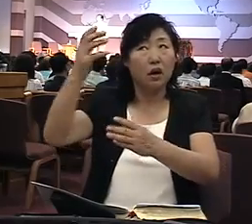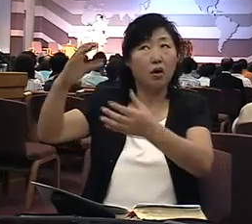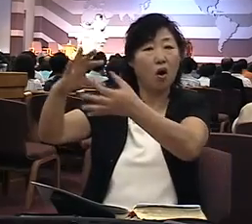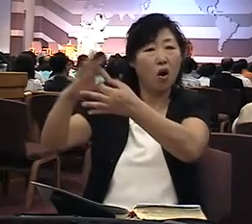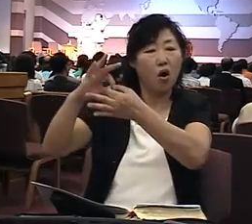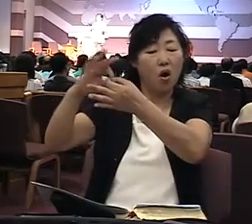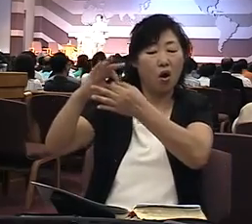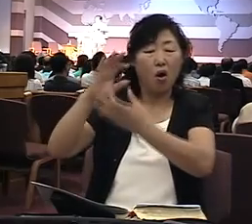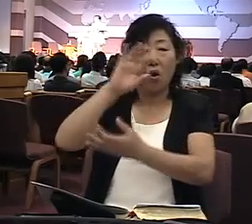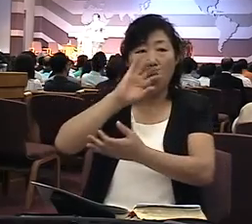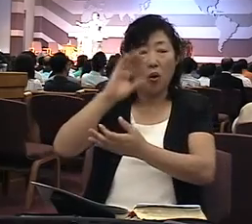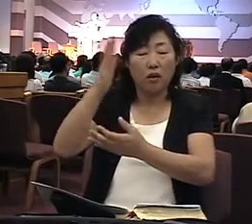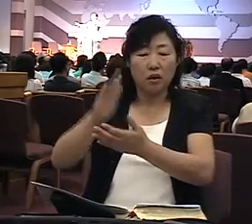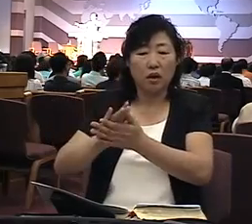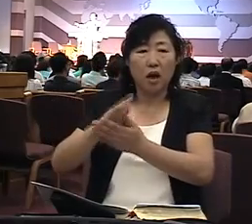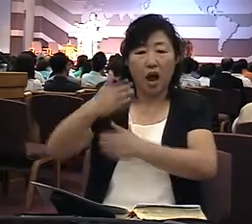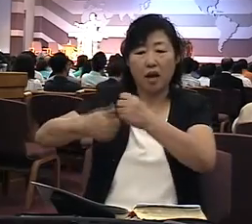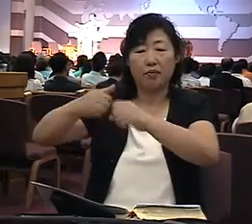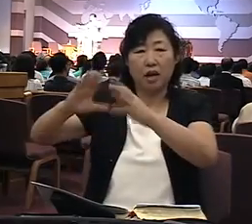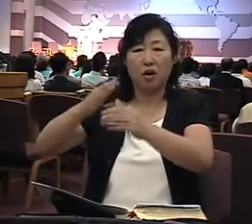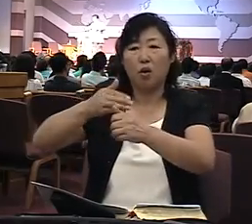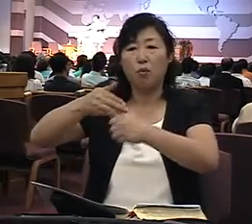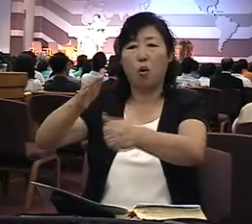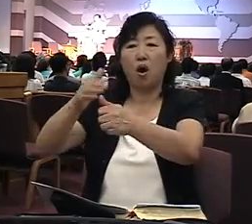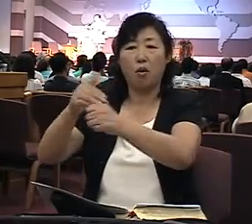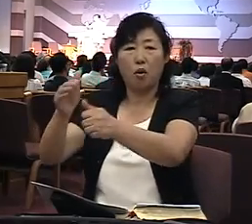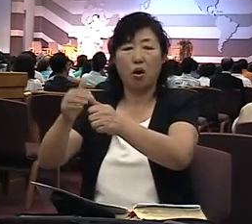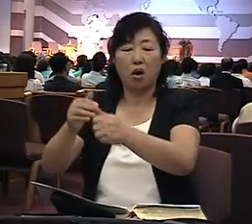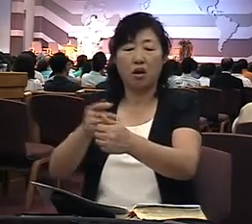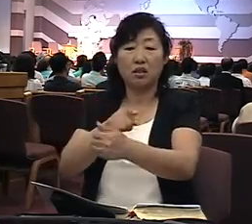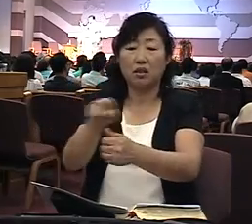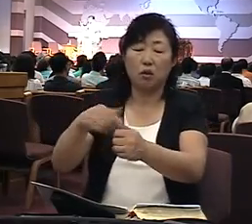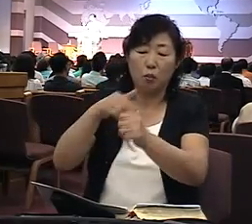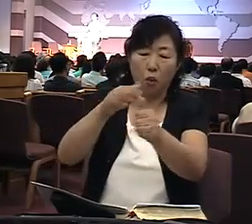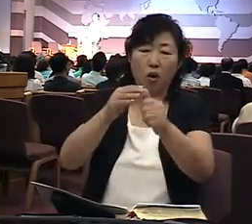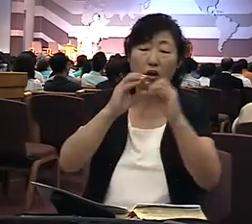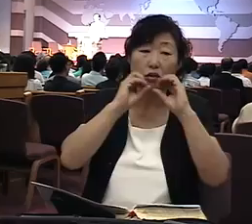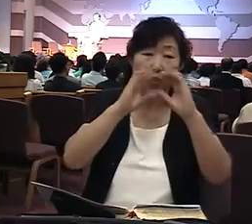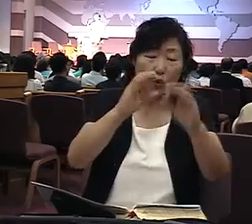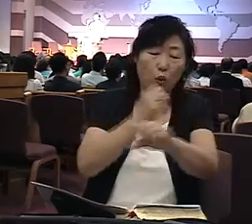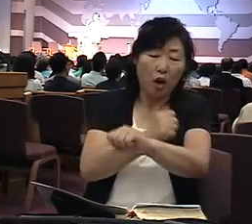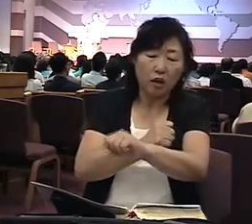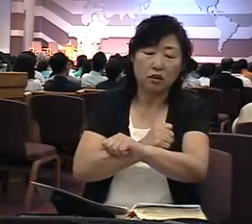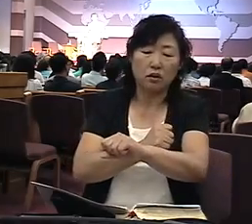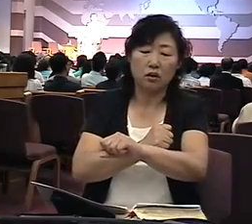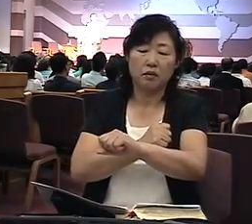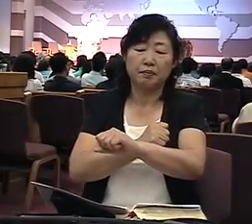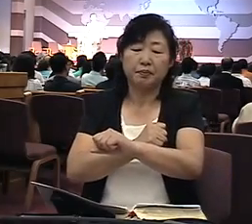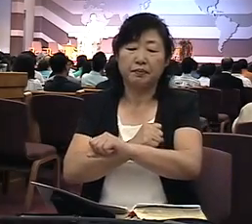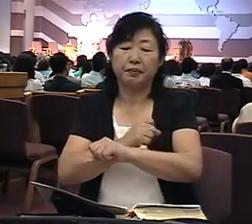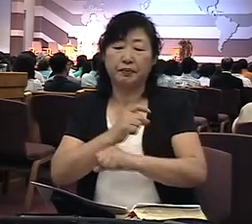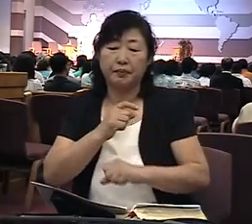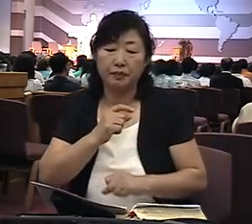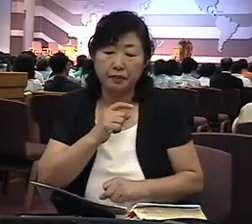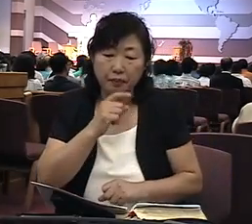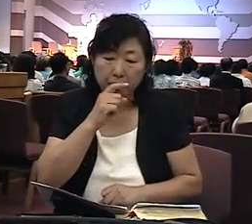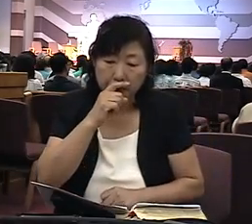자들을 하나님의 나라로 파송하시는 그들을 보내사 전도도 하게 하시고 커미션 하셨다는 것입니다.